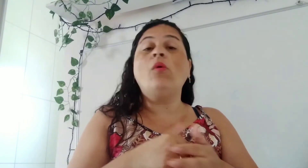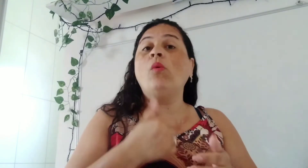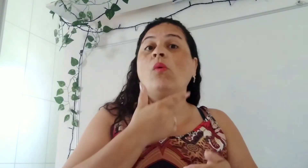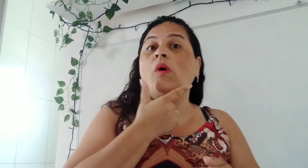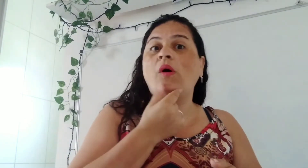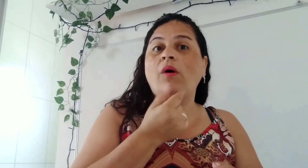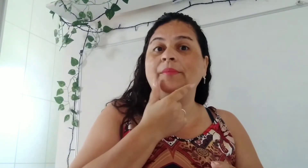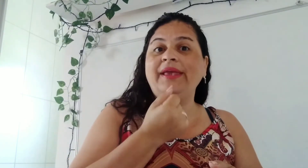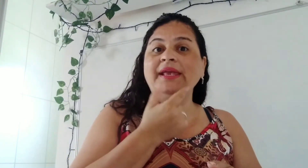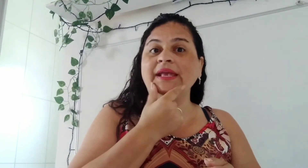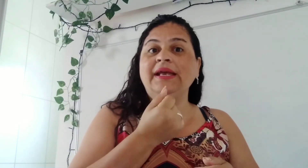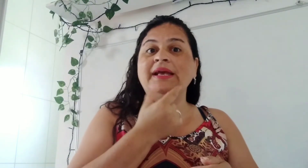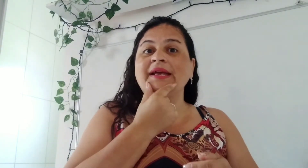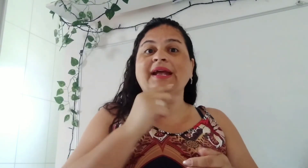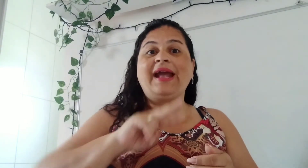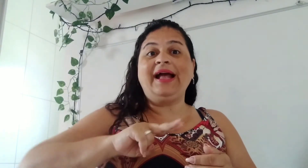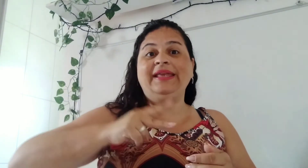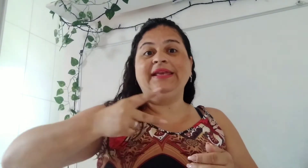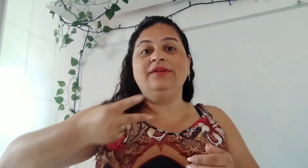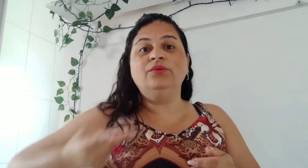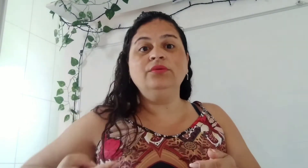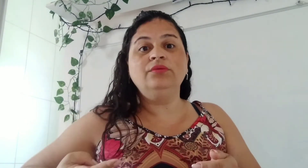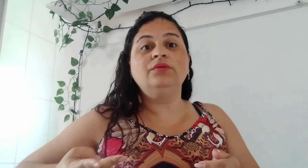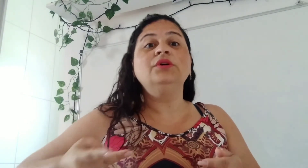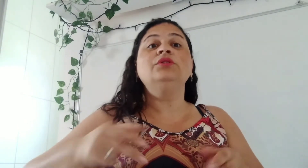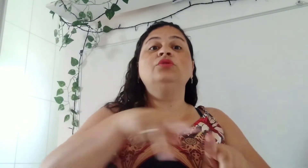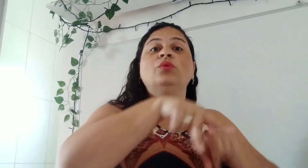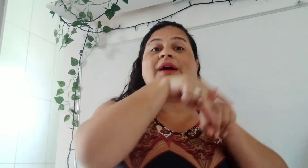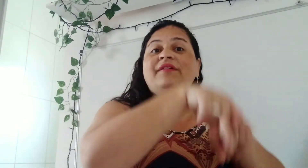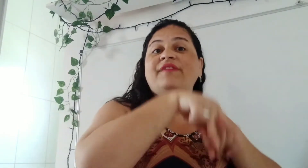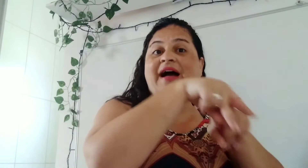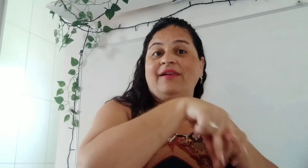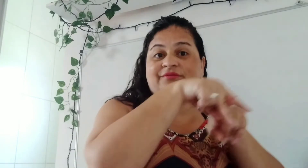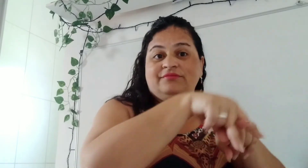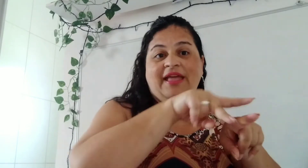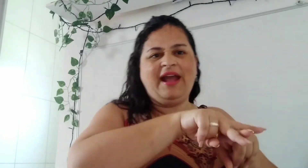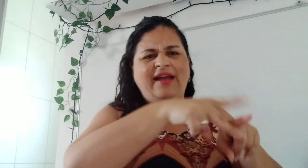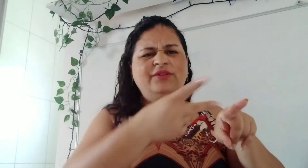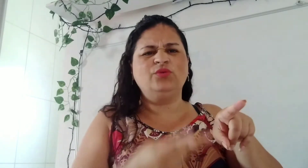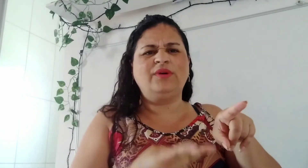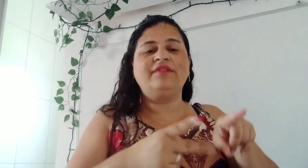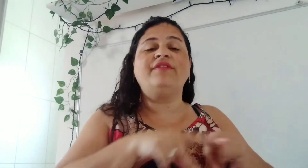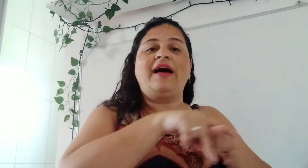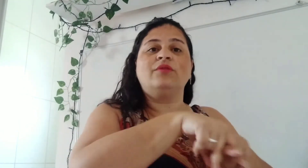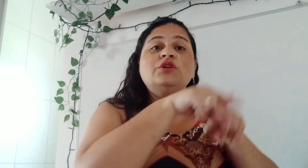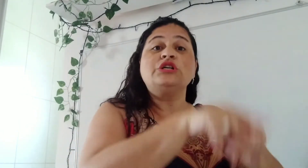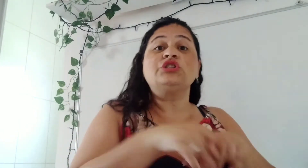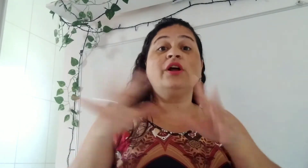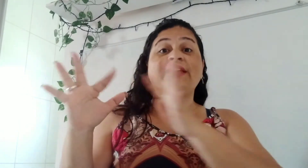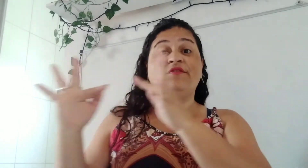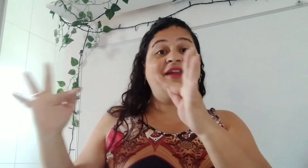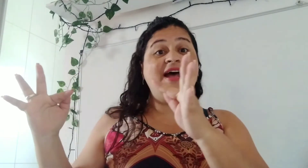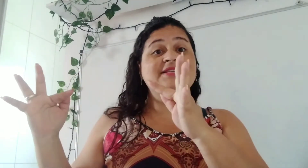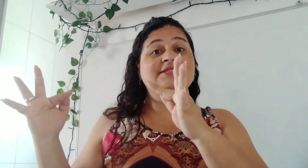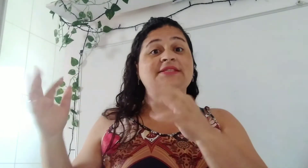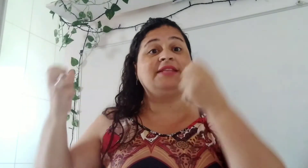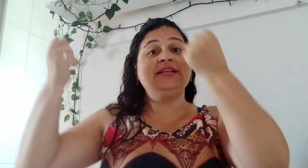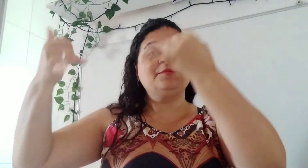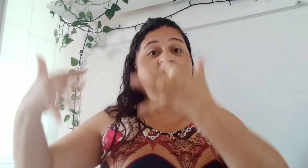o homem caiu do cavalo, né? Caiu do cavalo. Só que a frase está